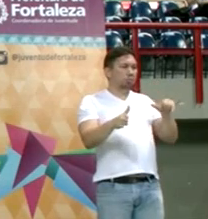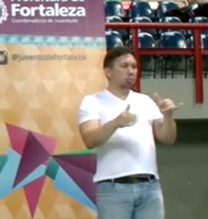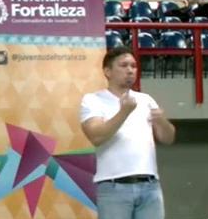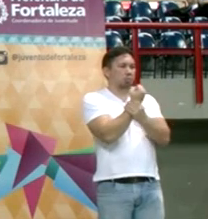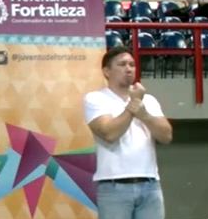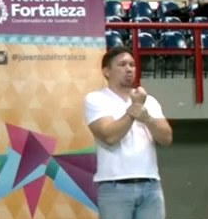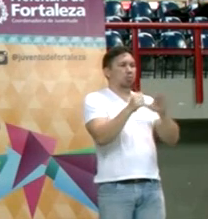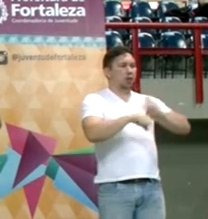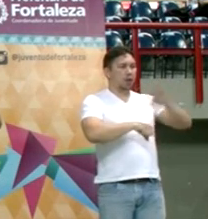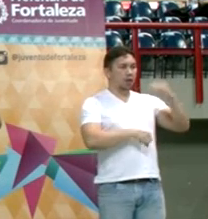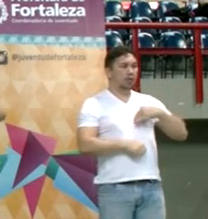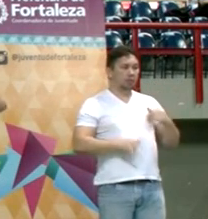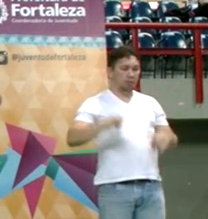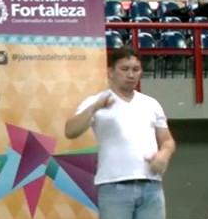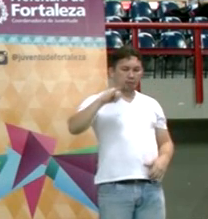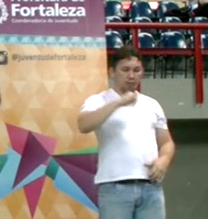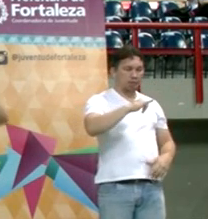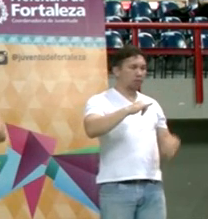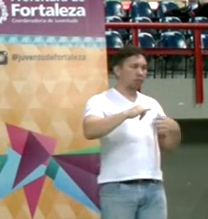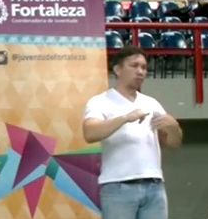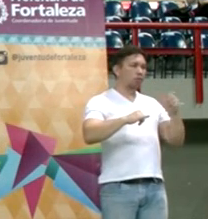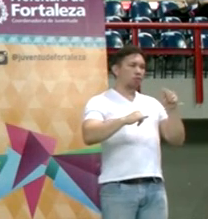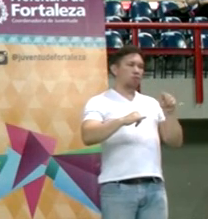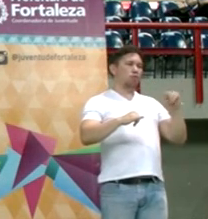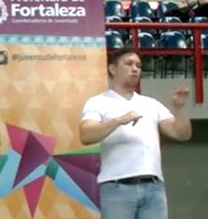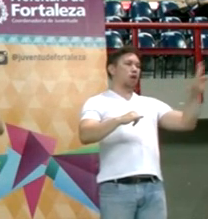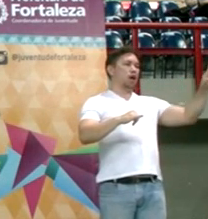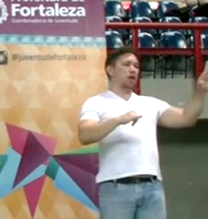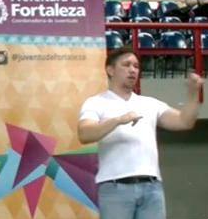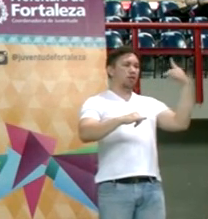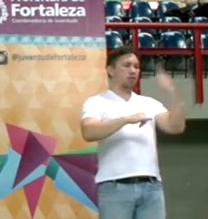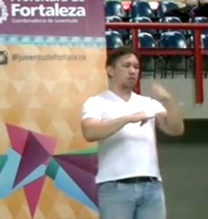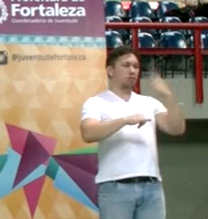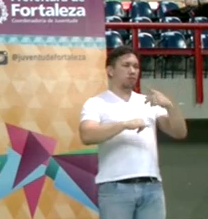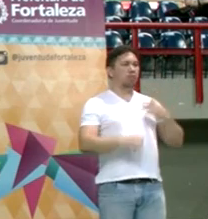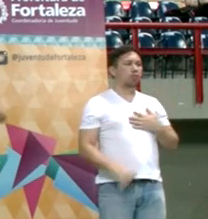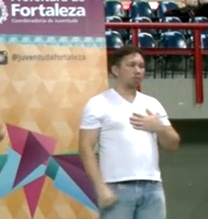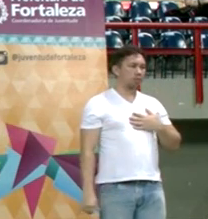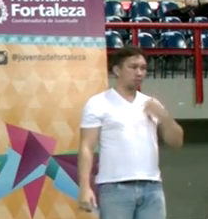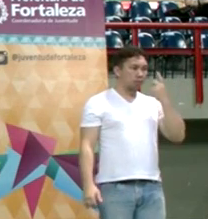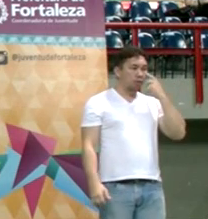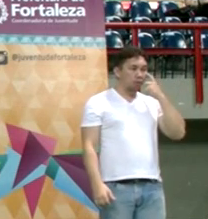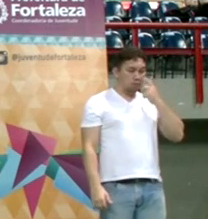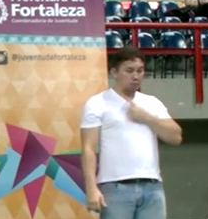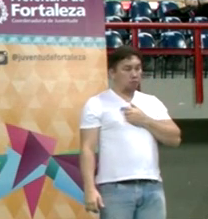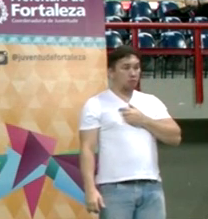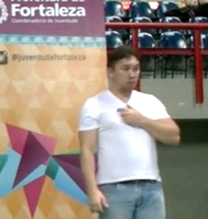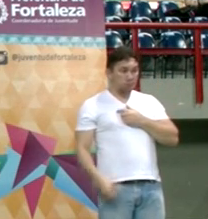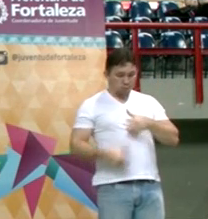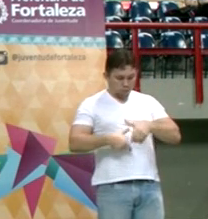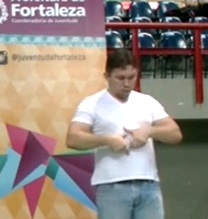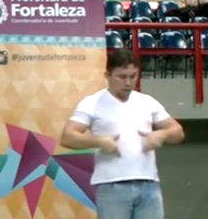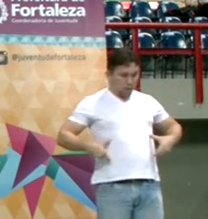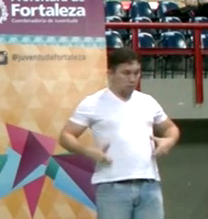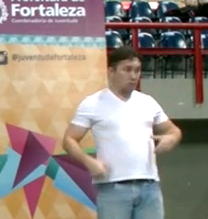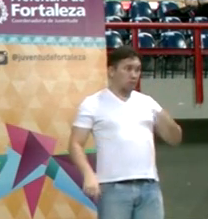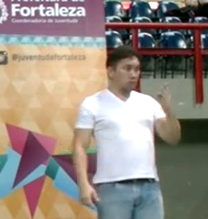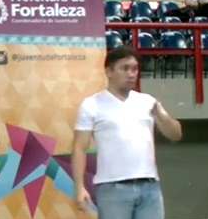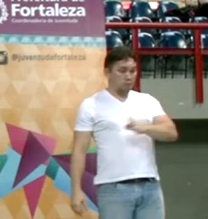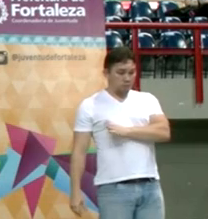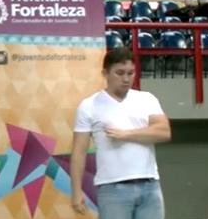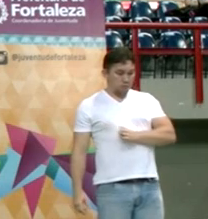estável, tá? Tanto que surgiu o as da aviação, que era o Barão Vermelho da aviação alemã.